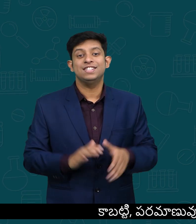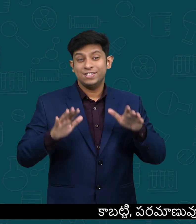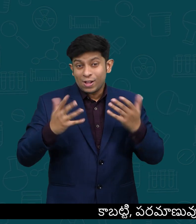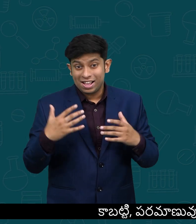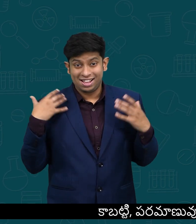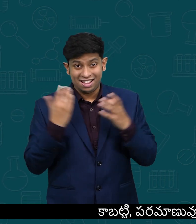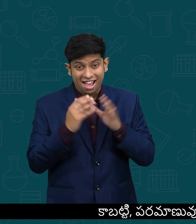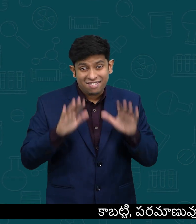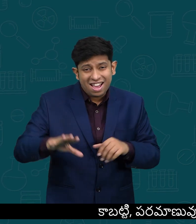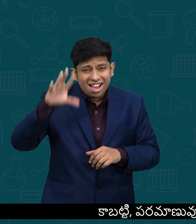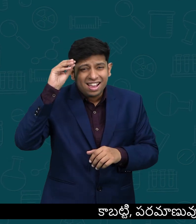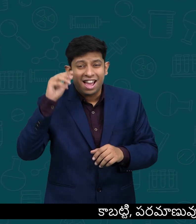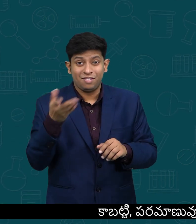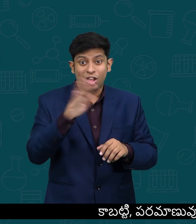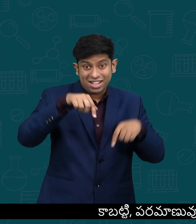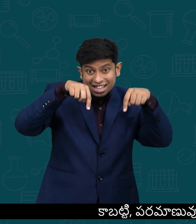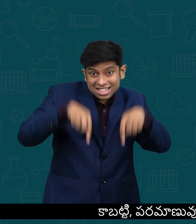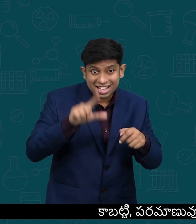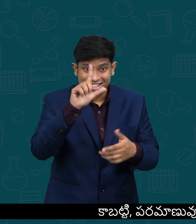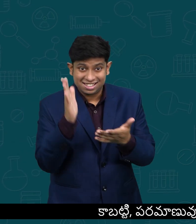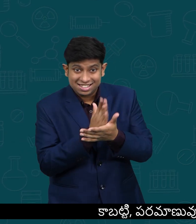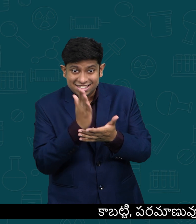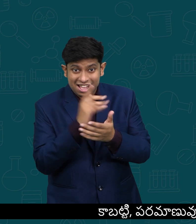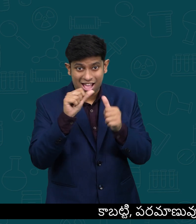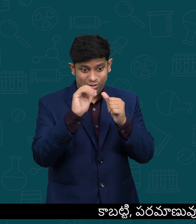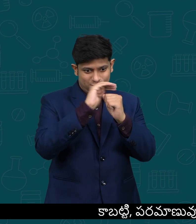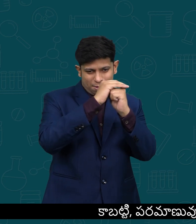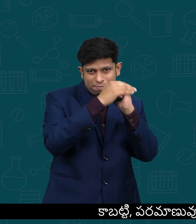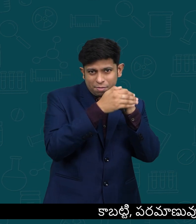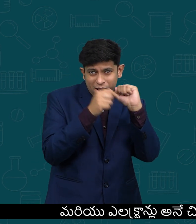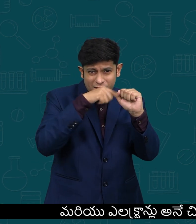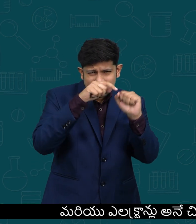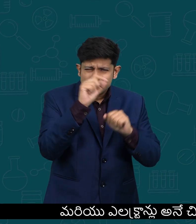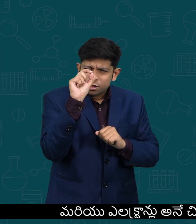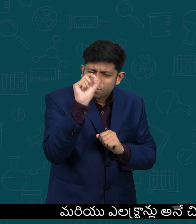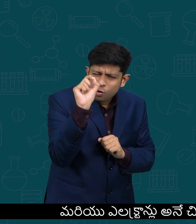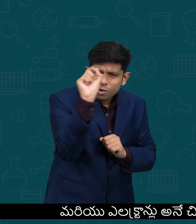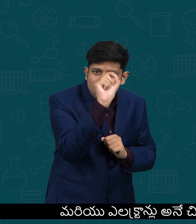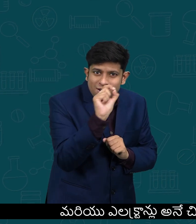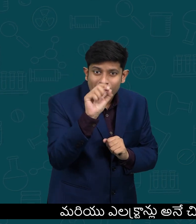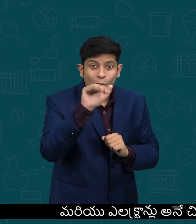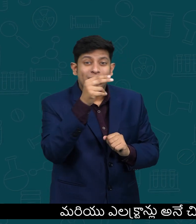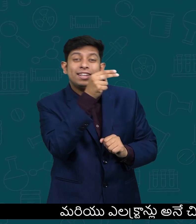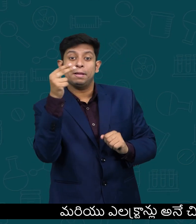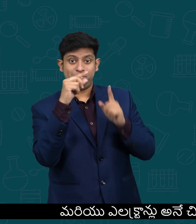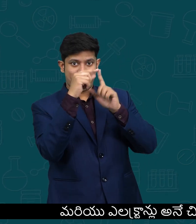కాబట్టి పరమాణువులు ప్రోటాన్లు, న్యూట్రాన్లు మరియు ఎలక్ట్రాన్లు అనే